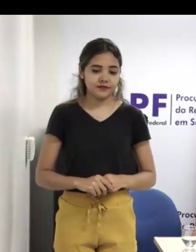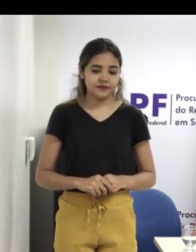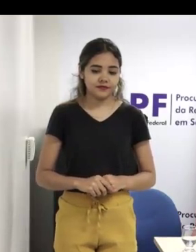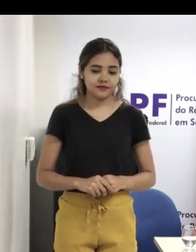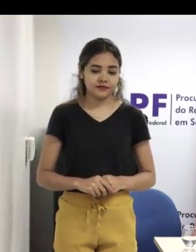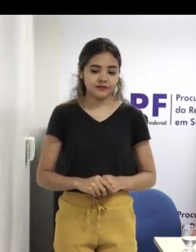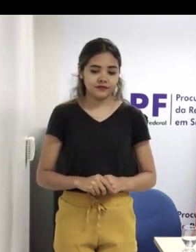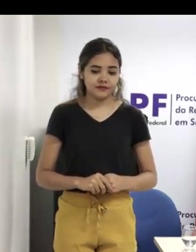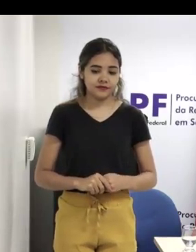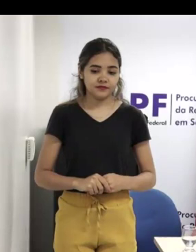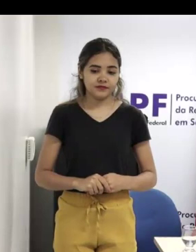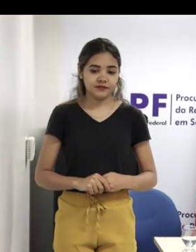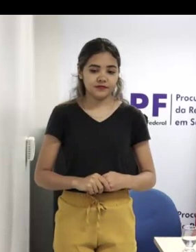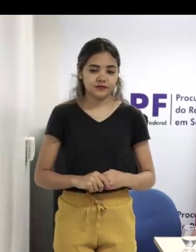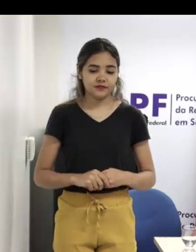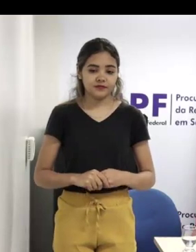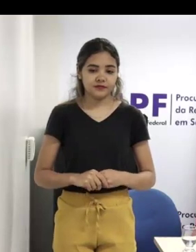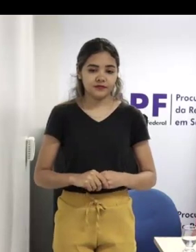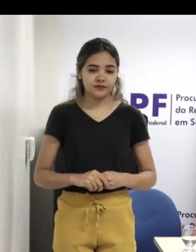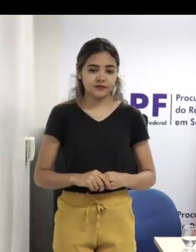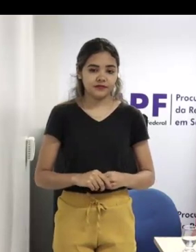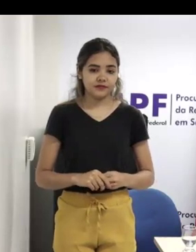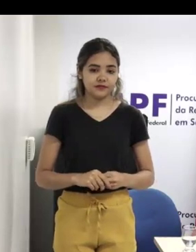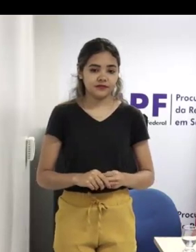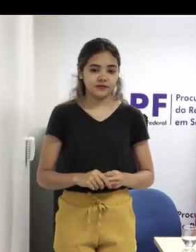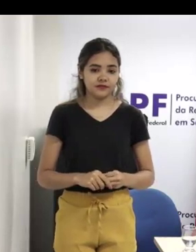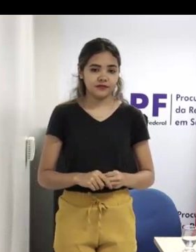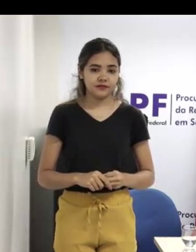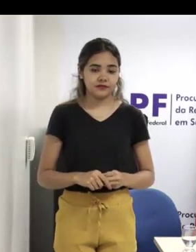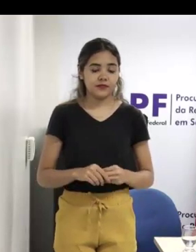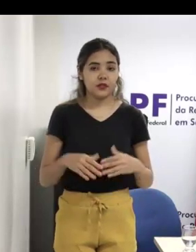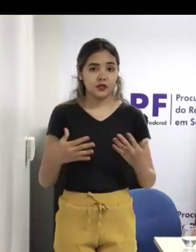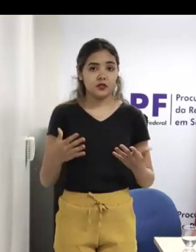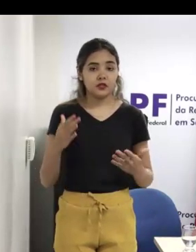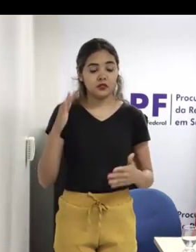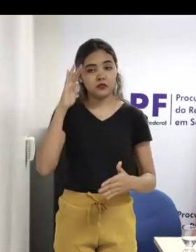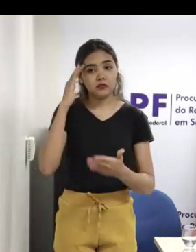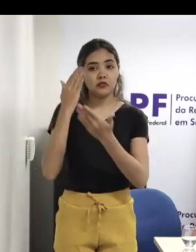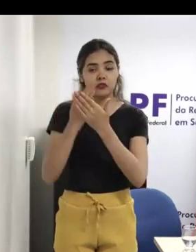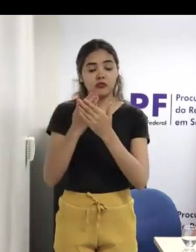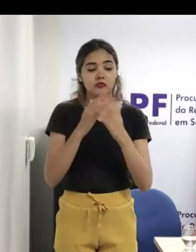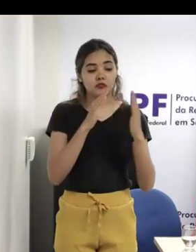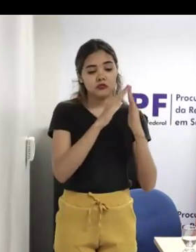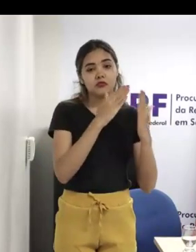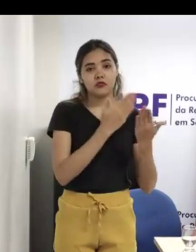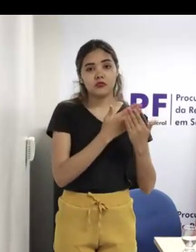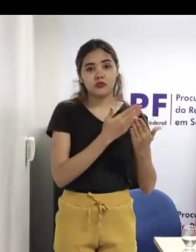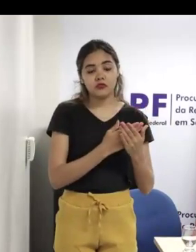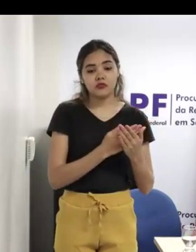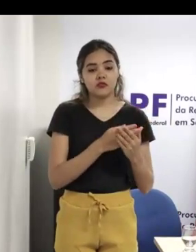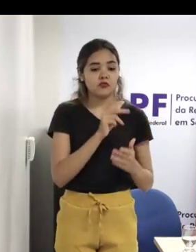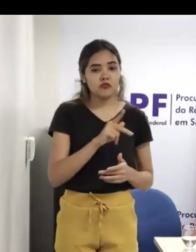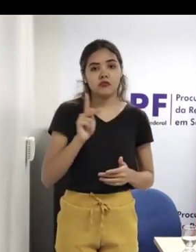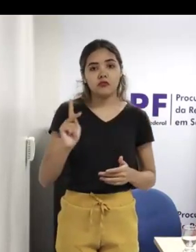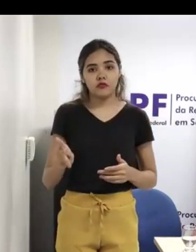Colégio dos educadores que a a escola é uma Peça fundamental a escola aí nesse jogo de